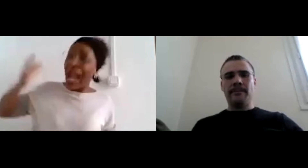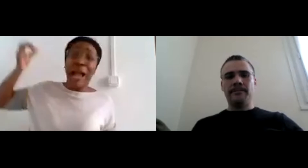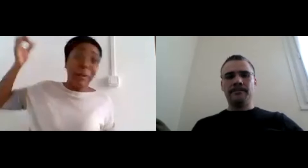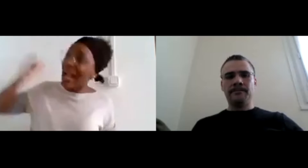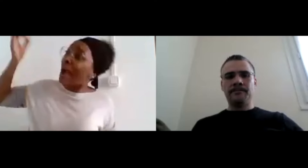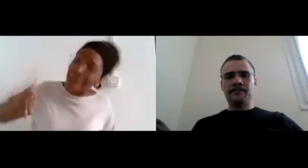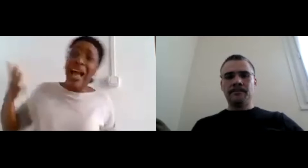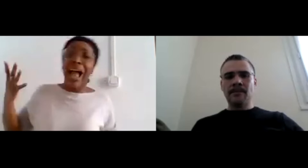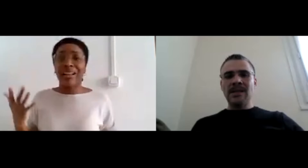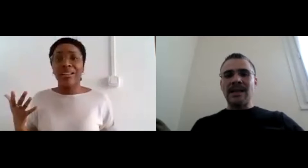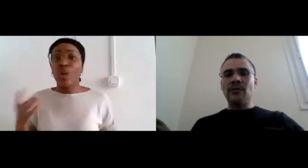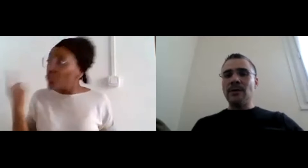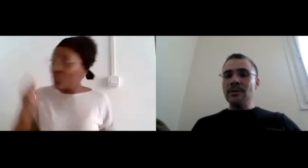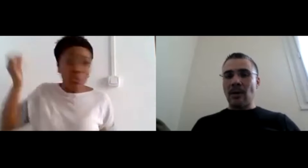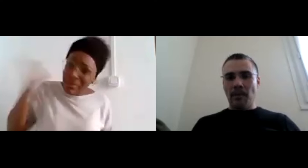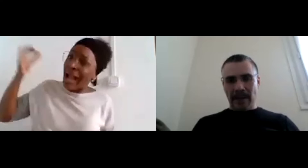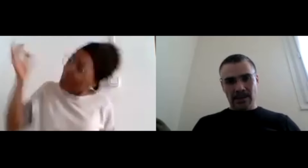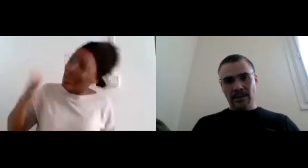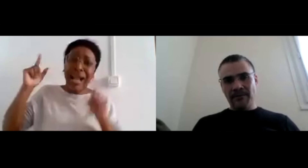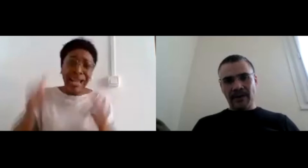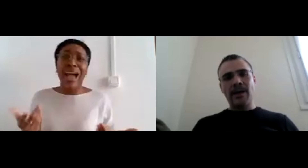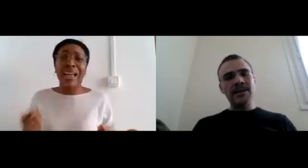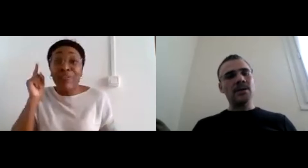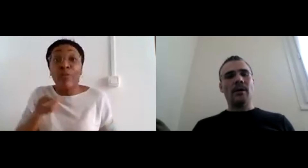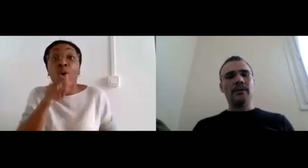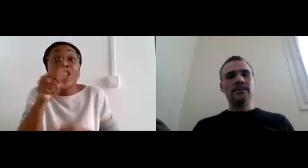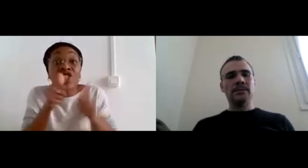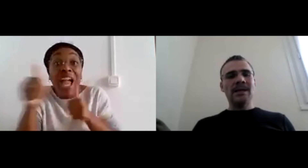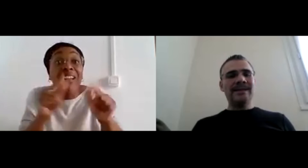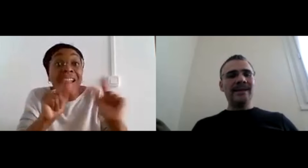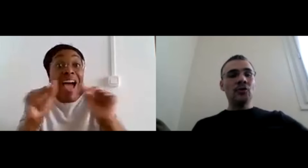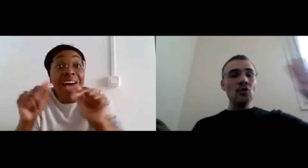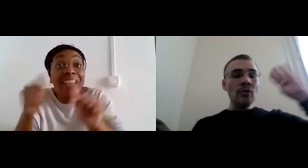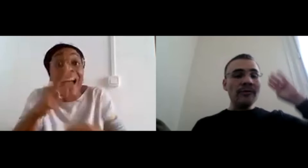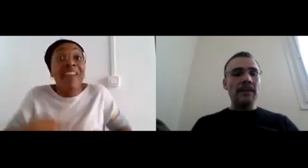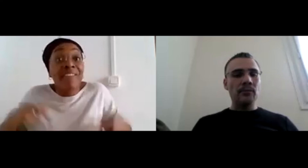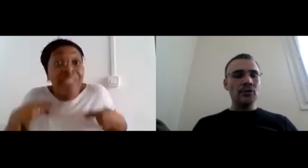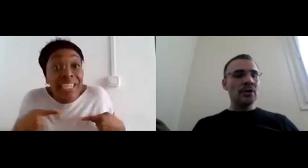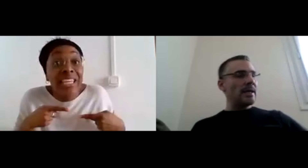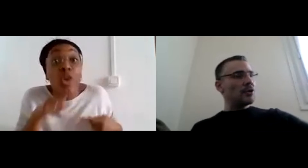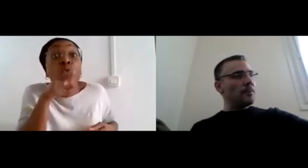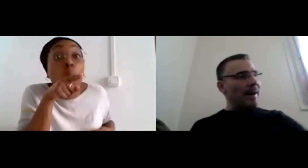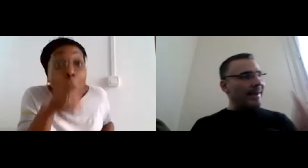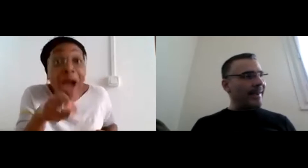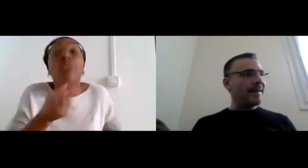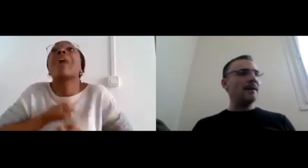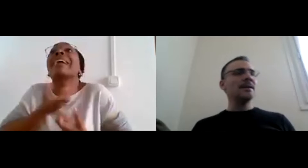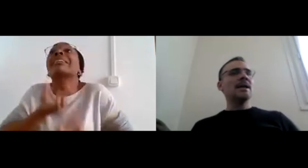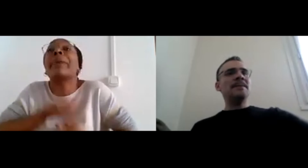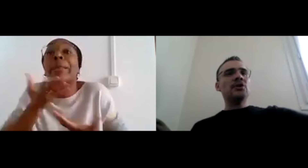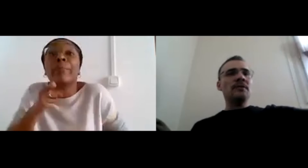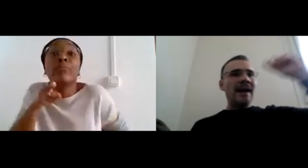lui-même. Ça doit nous accompagner, frères et sœurs. Dès que tu ouvres ta bouche et que tu parles à